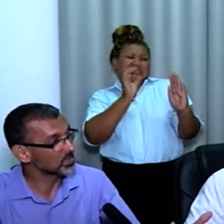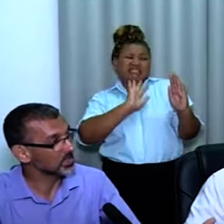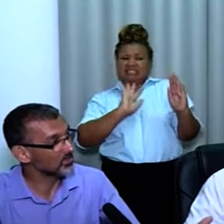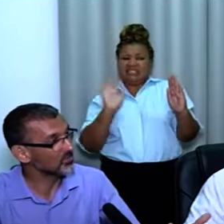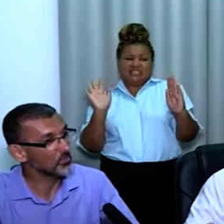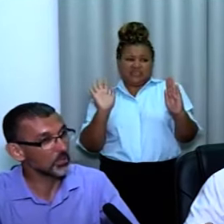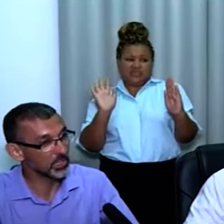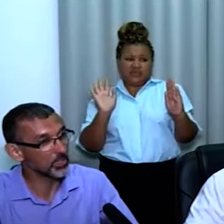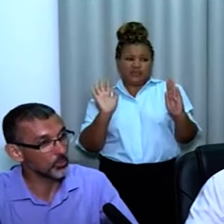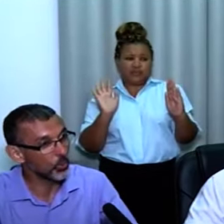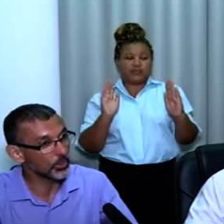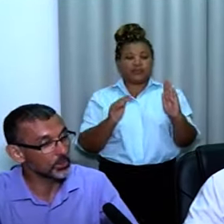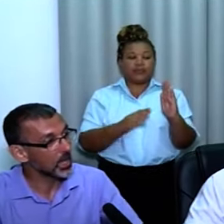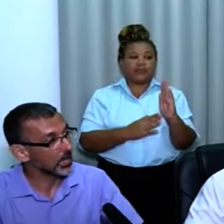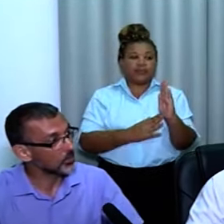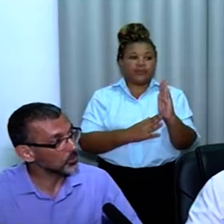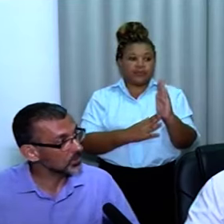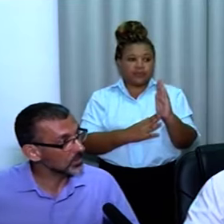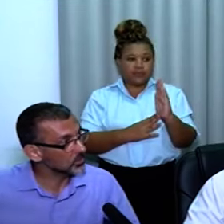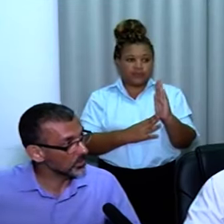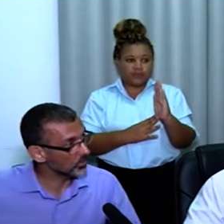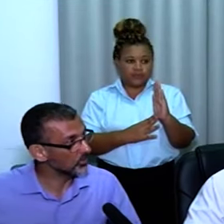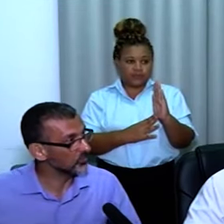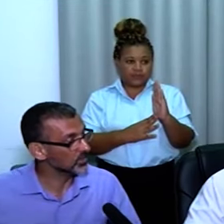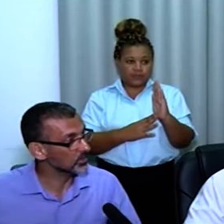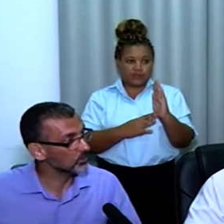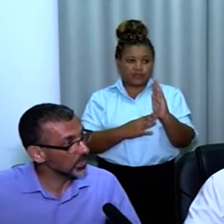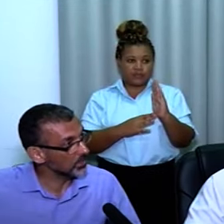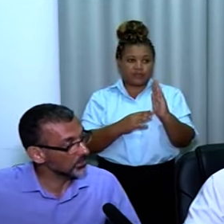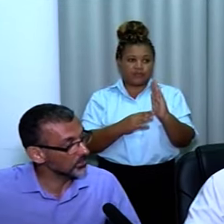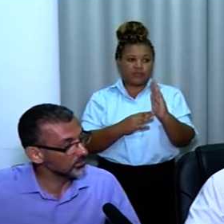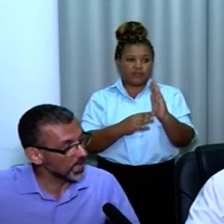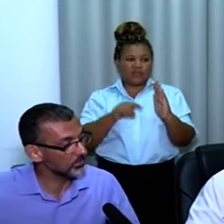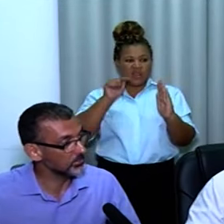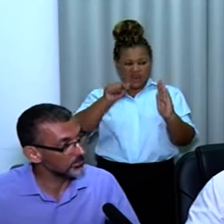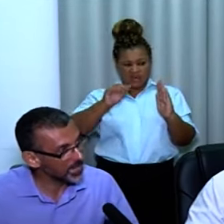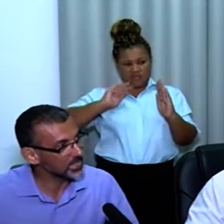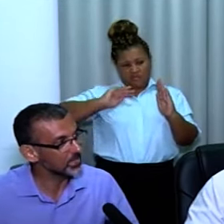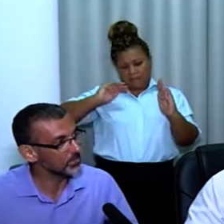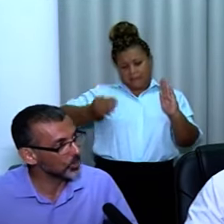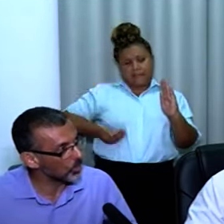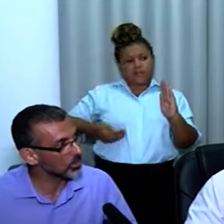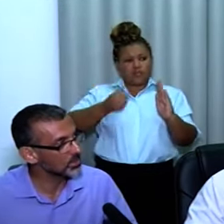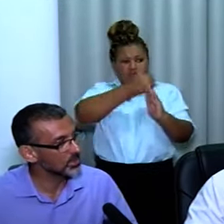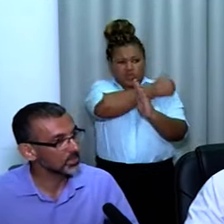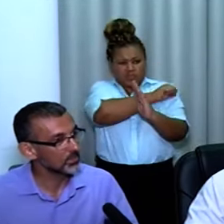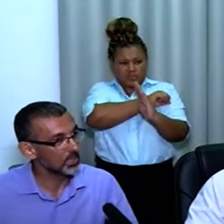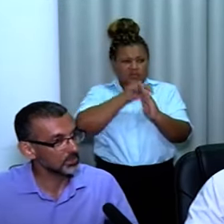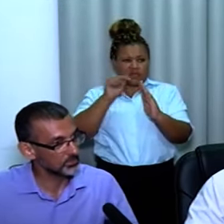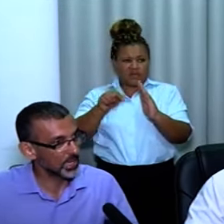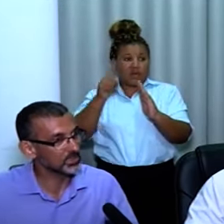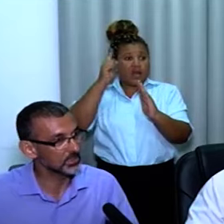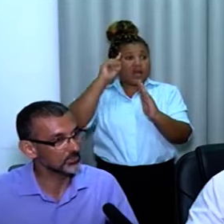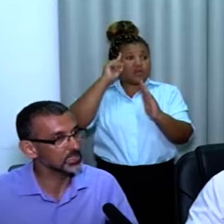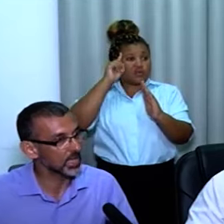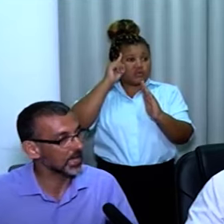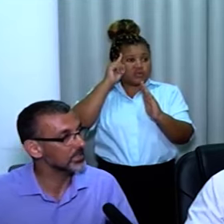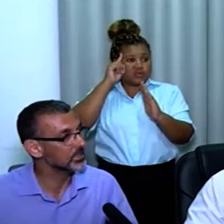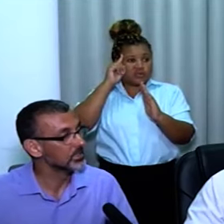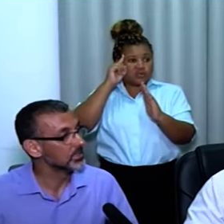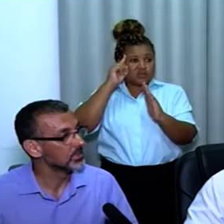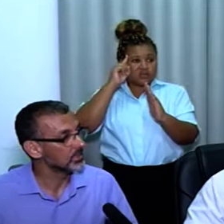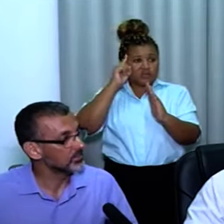qui est supposé pour servir un female medical ward. À cause, nous pouvons rénover nos medical blocs, ben patient